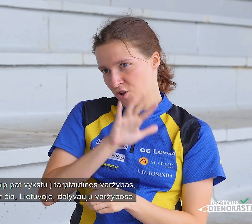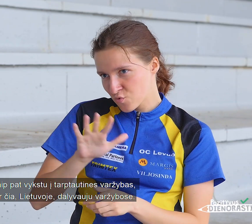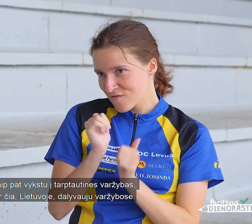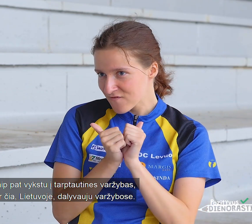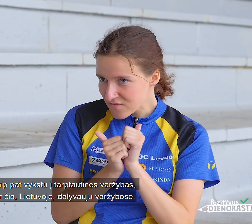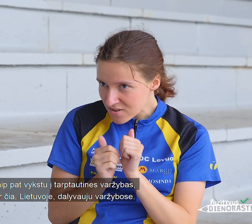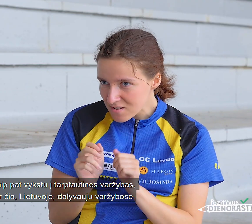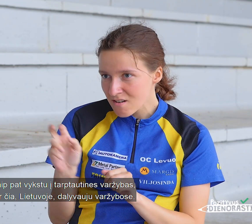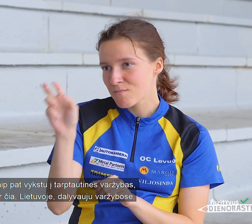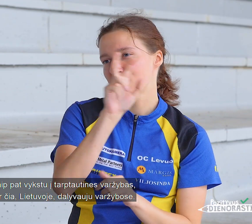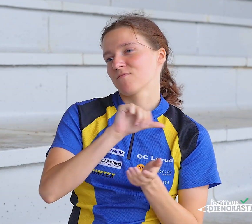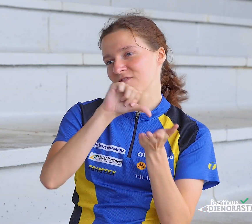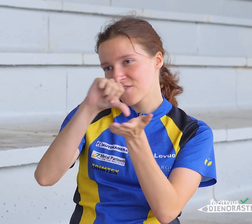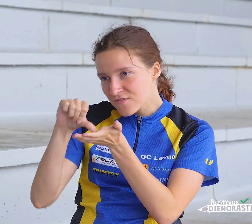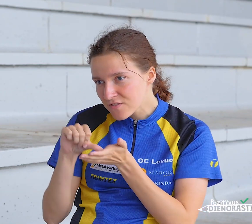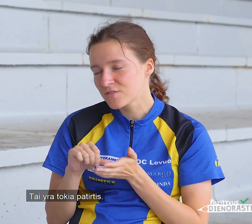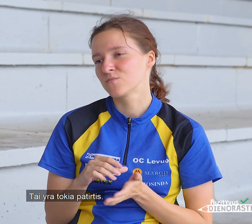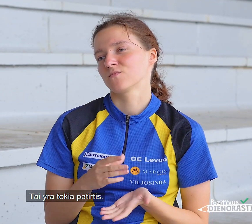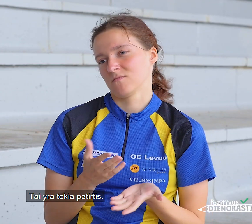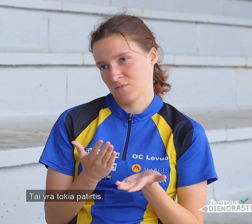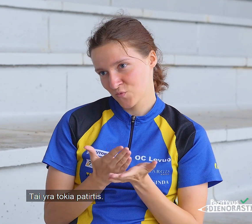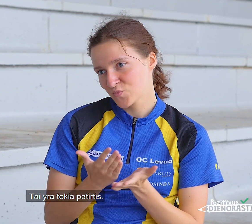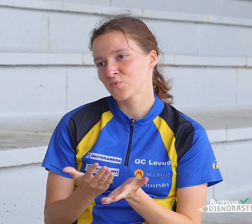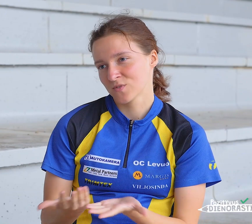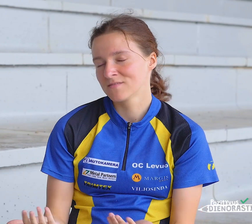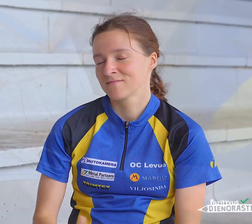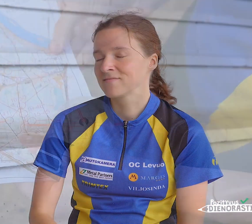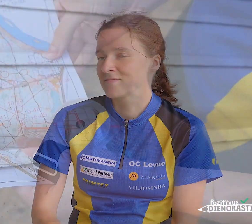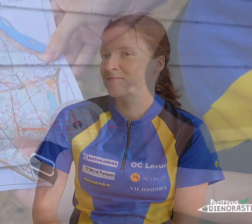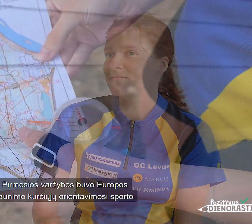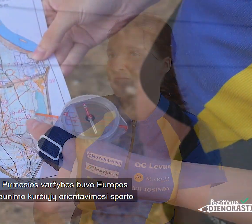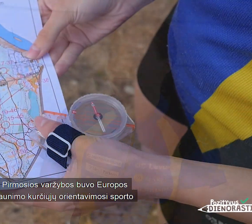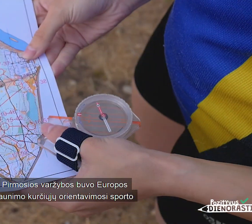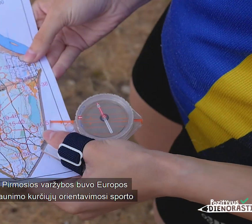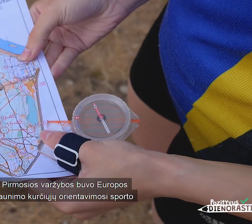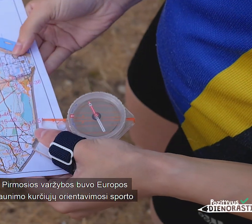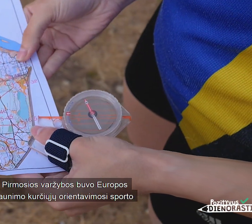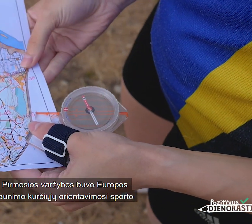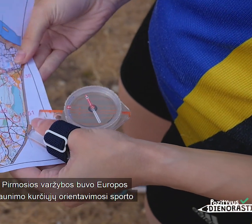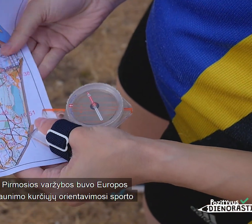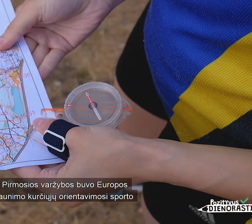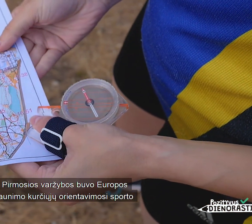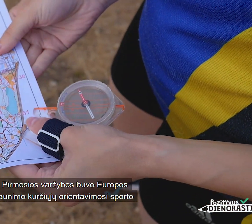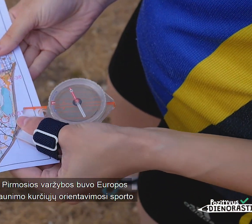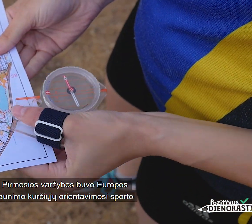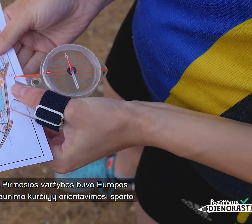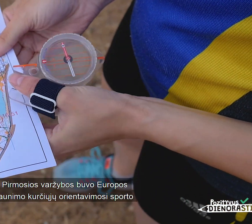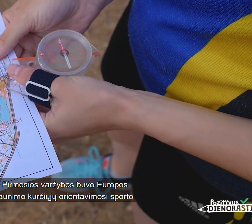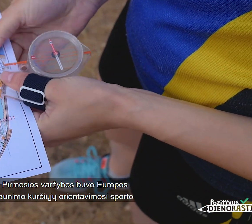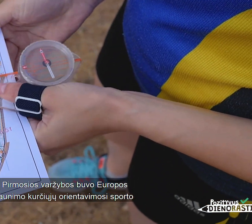Lietuvoje dalyvauju varžybose. Tai yra tokia patirtis. Buvo pirmosios varžybos. Tai buvo Europos